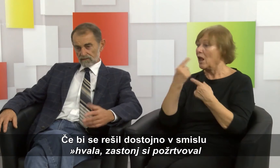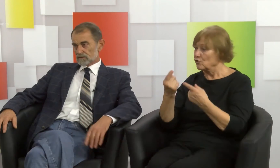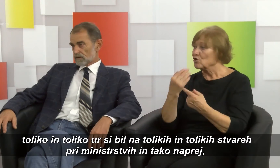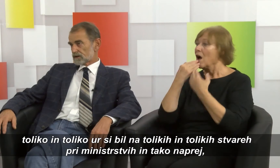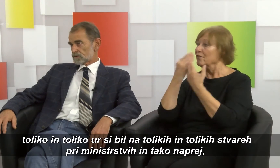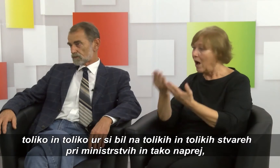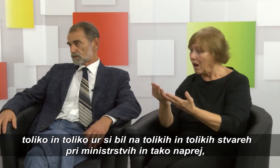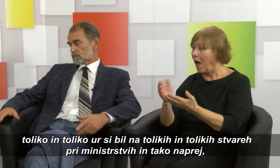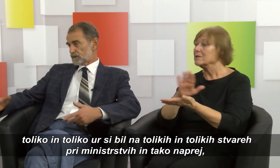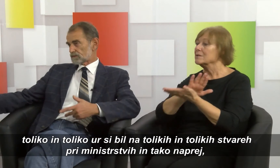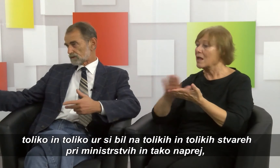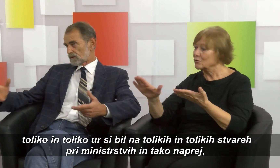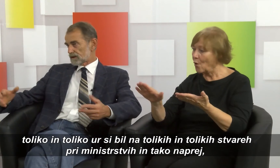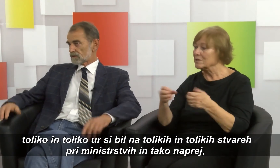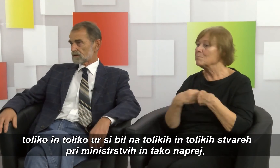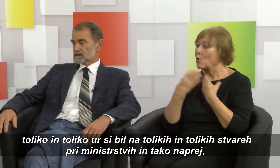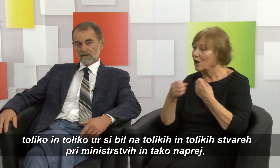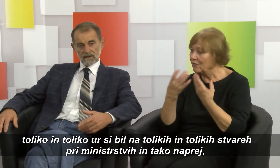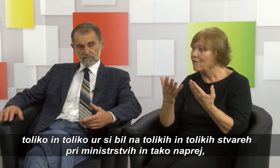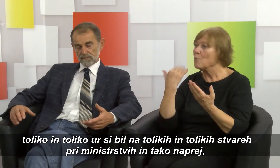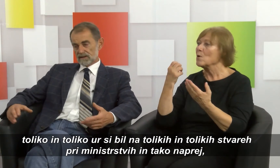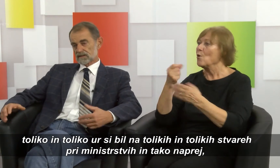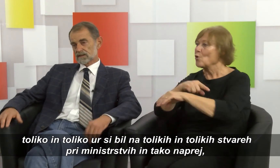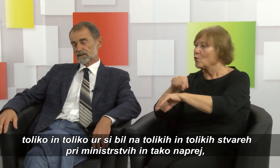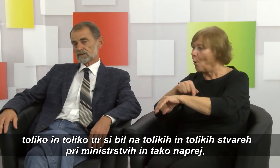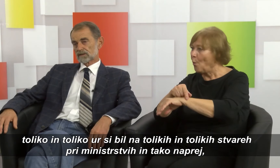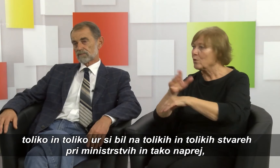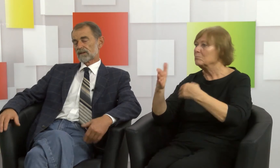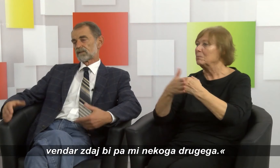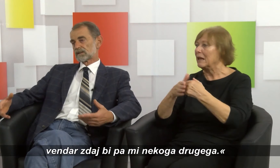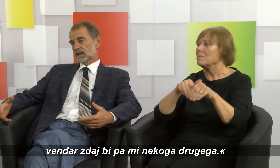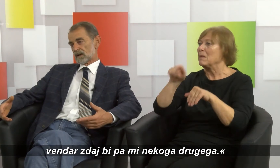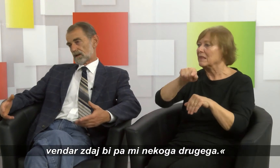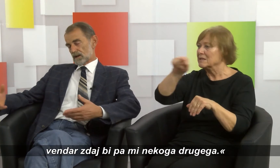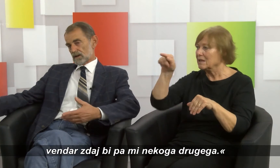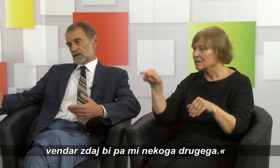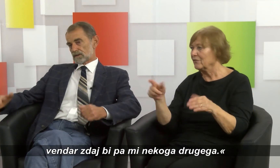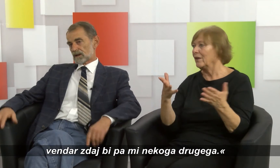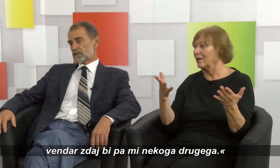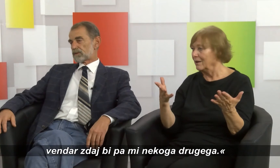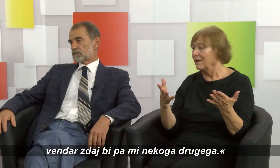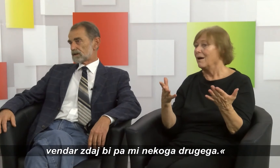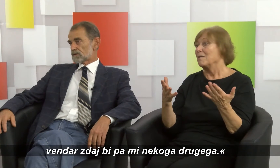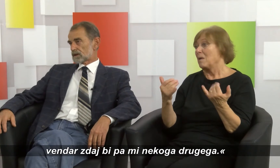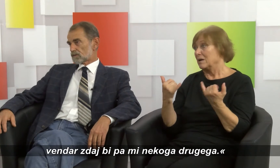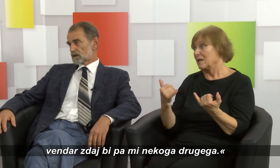požrtvoval toliko in toliko ur, bil na toliko in toliko stvareh pri ministrstvih in tako naprej, vendar zdaj bi pa mi nekoga drugega.